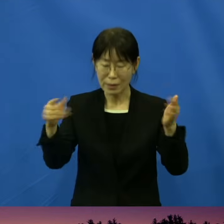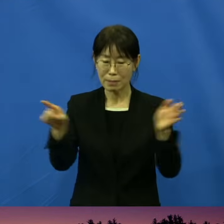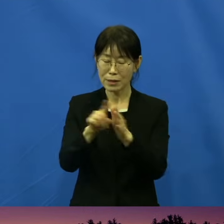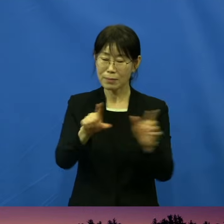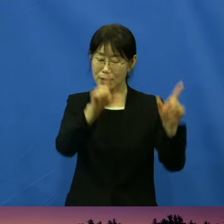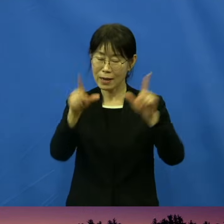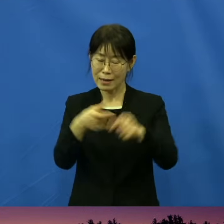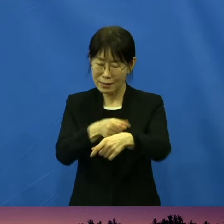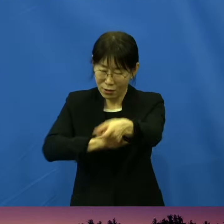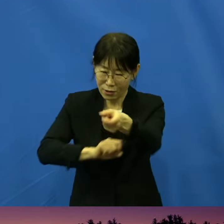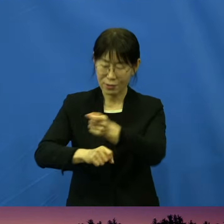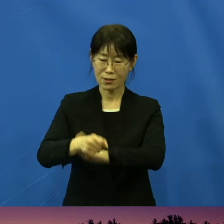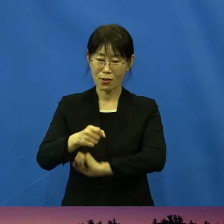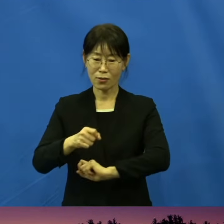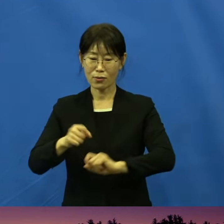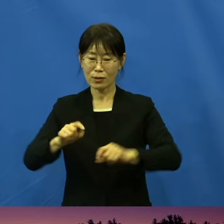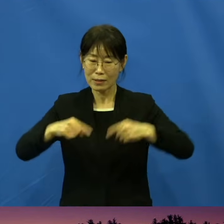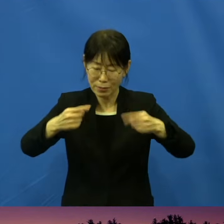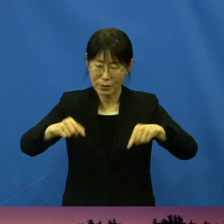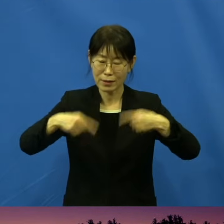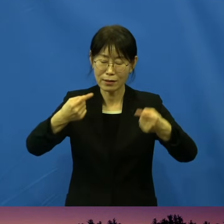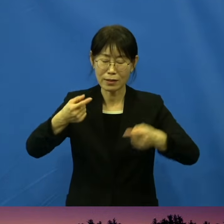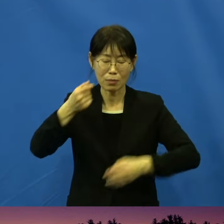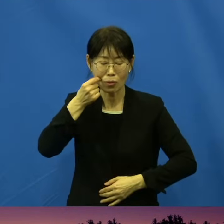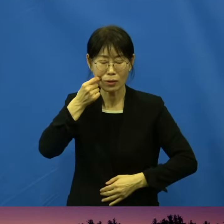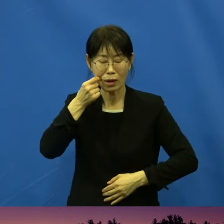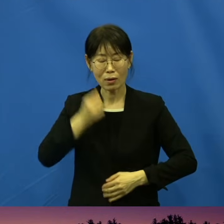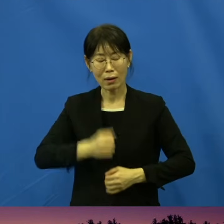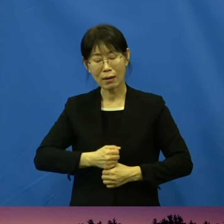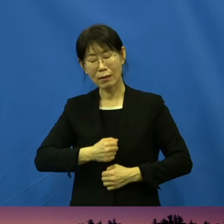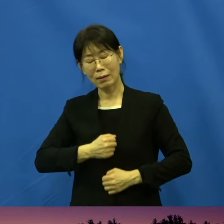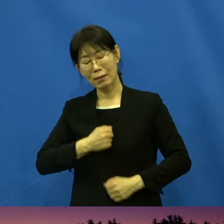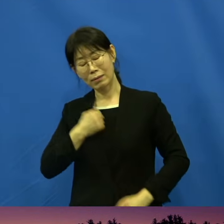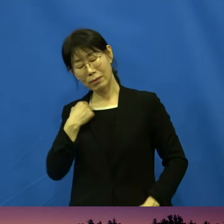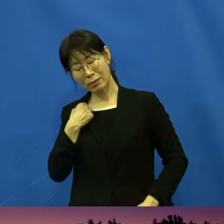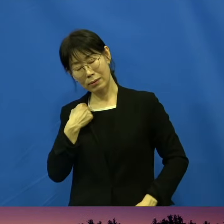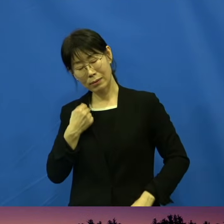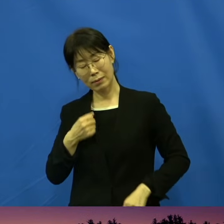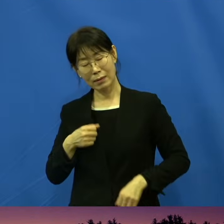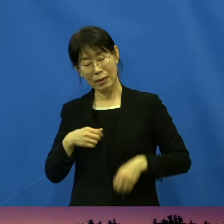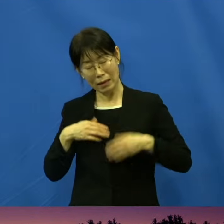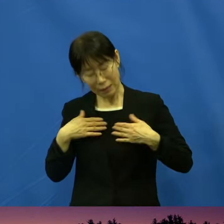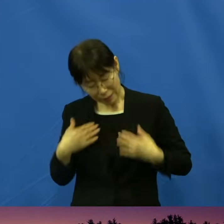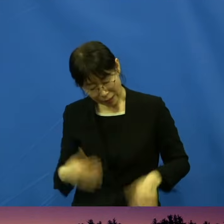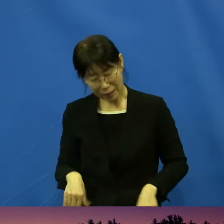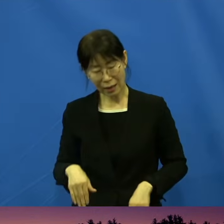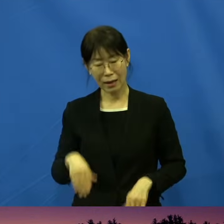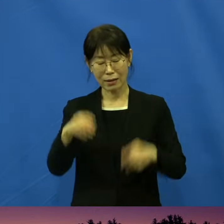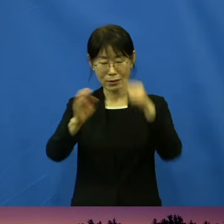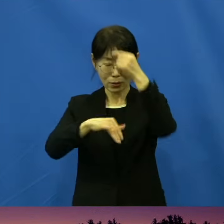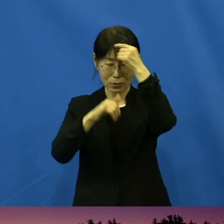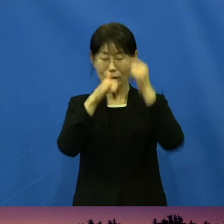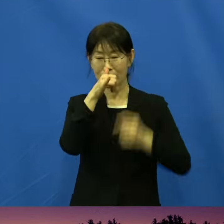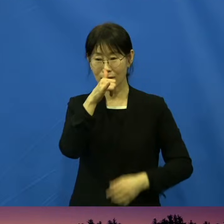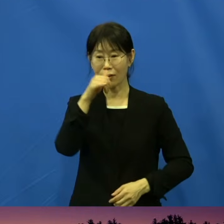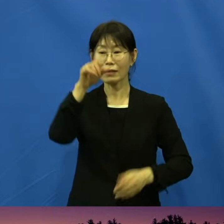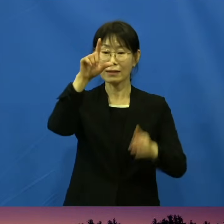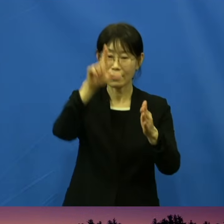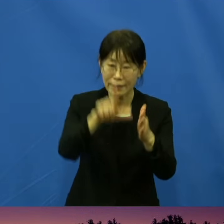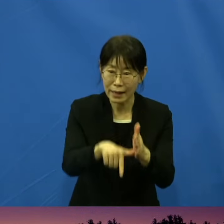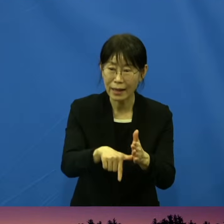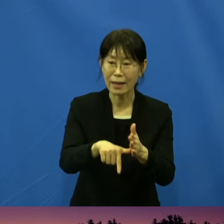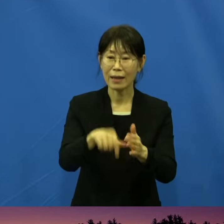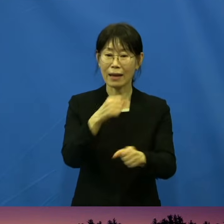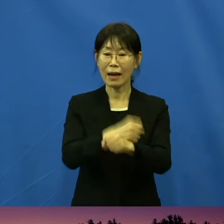않는 그런 절망적인 상황에 빠져 있을 때가 있을 수가 있습니다. 그때야말로 여러분 무엇을